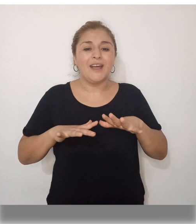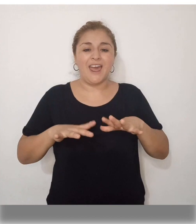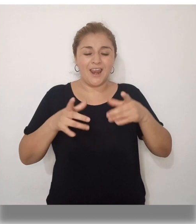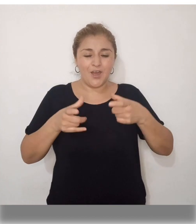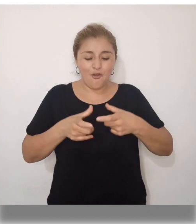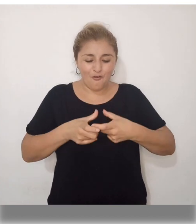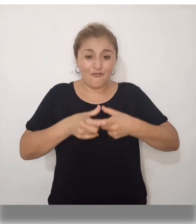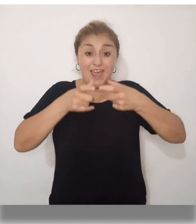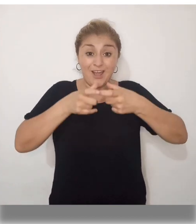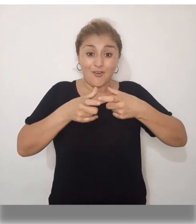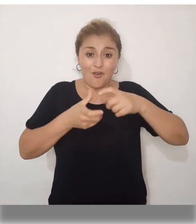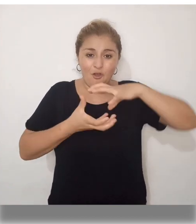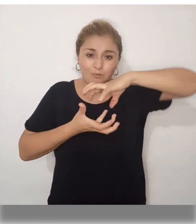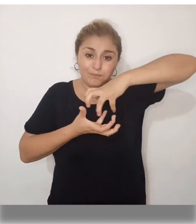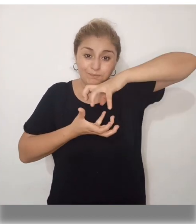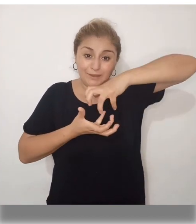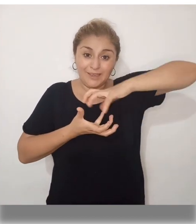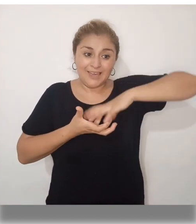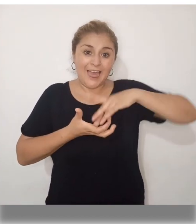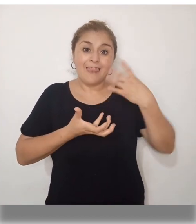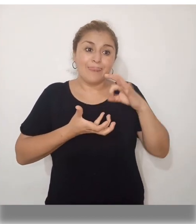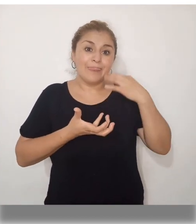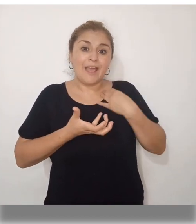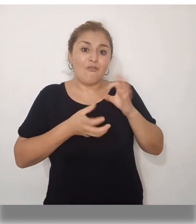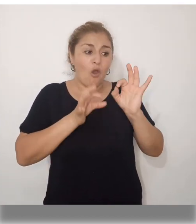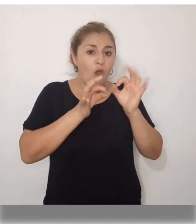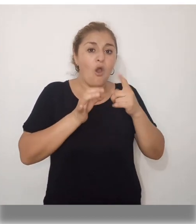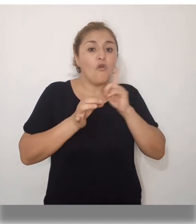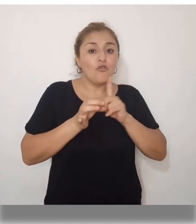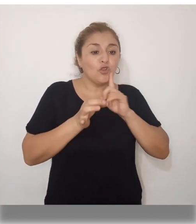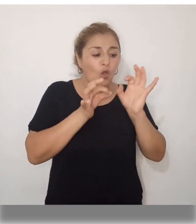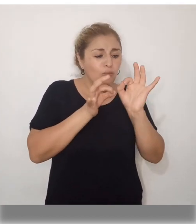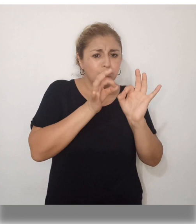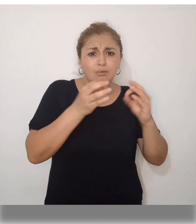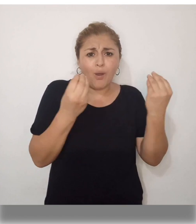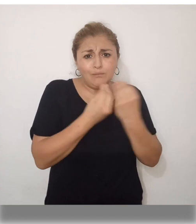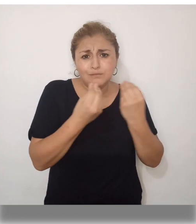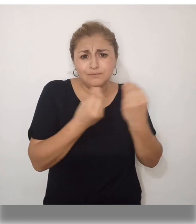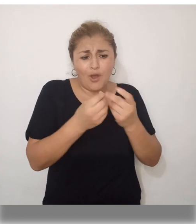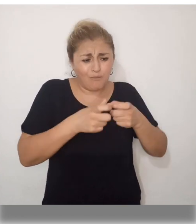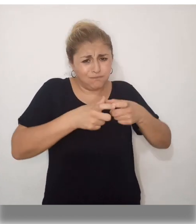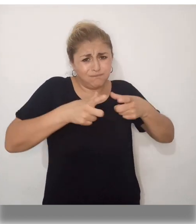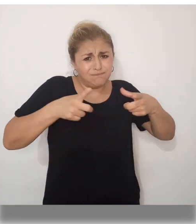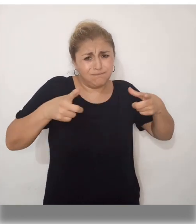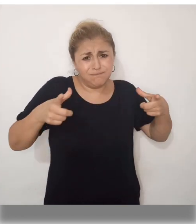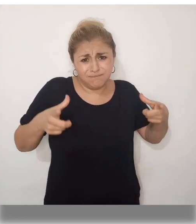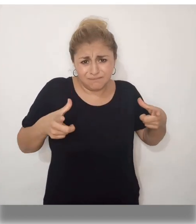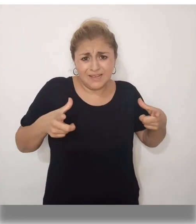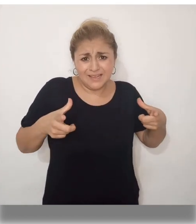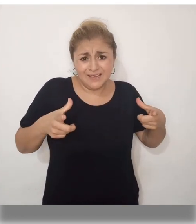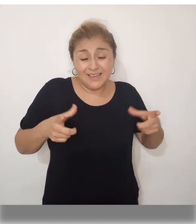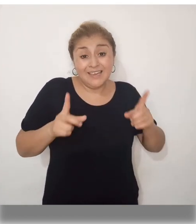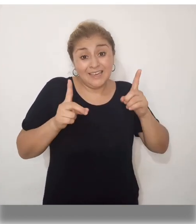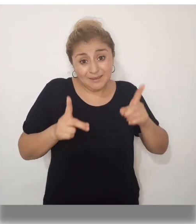armar un frasco de dulce y además sacar de la